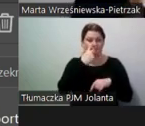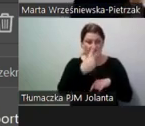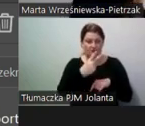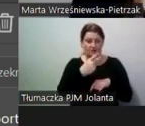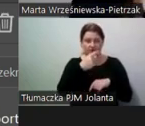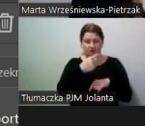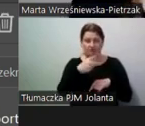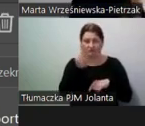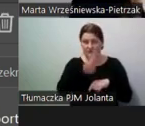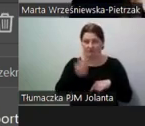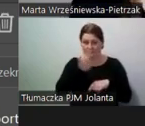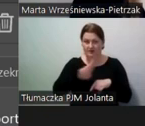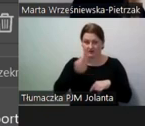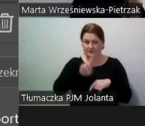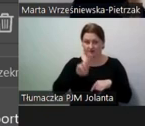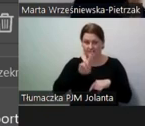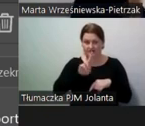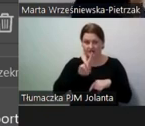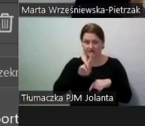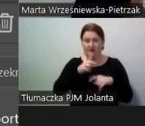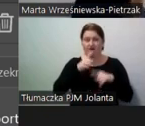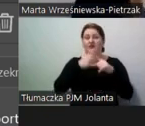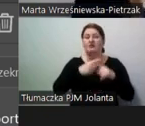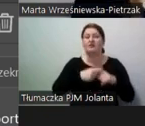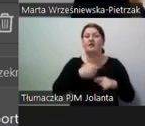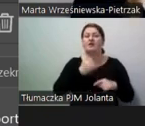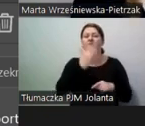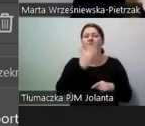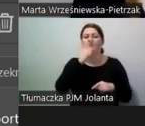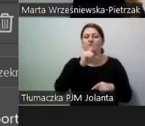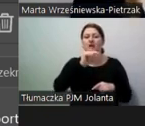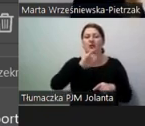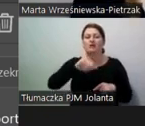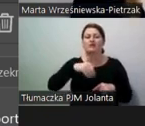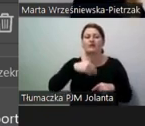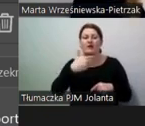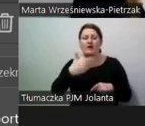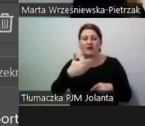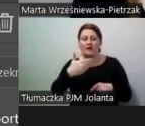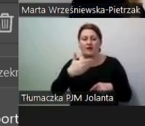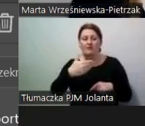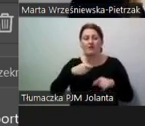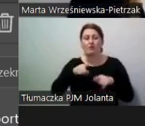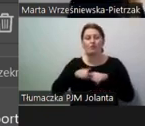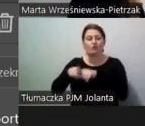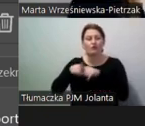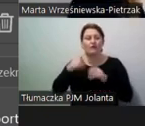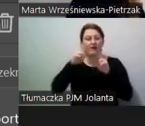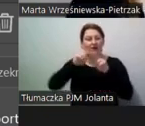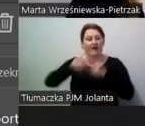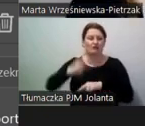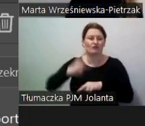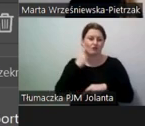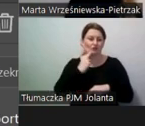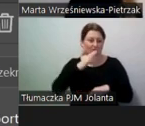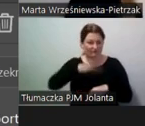tutaj, czyli jak wypadł test w polskim języku migowym na tle uczniów z wadą słuchu. I stosowana jest do pokazania